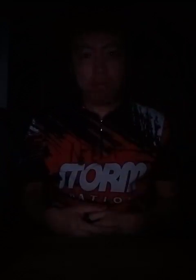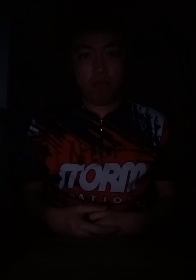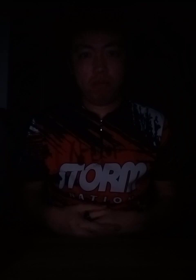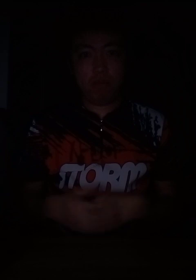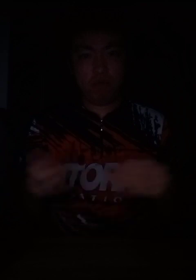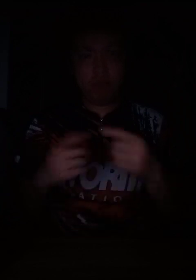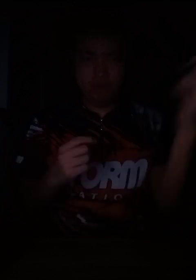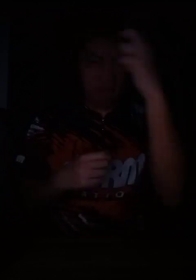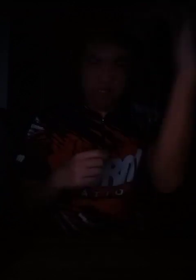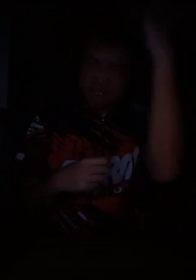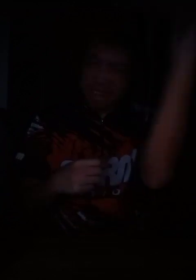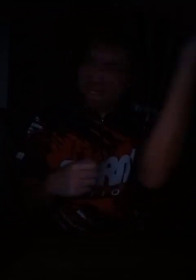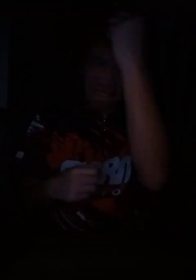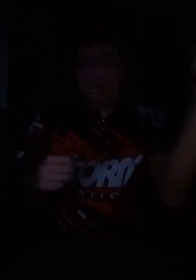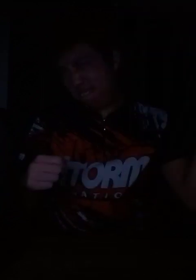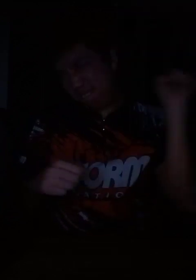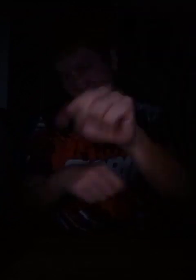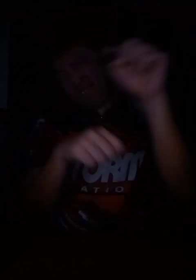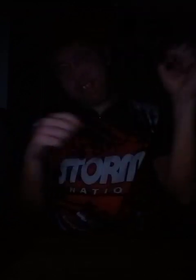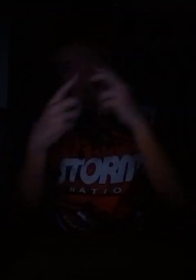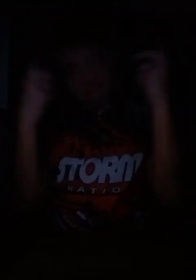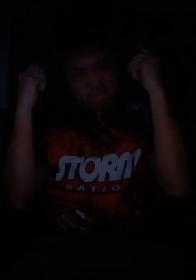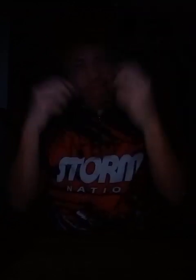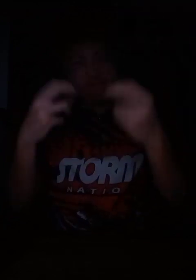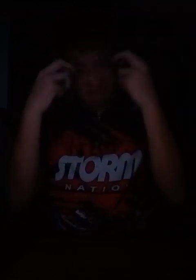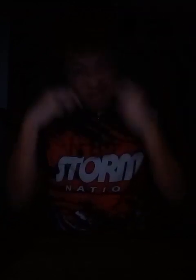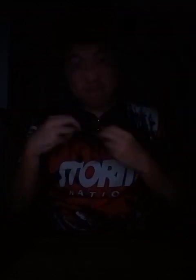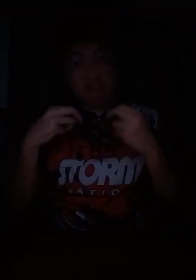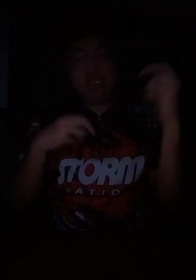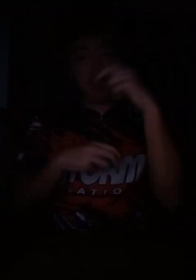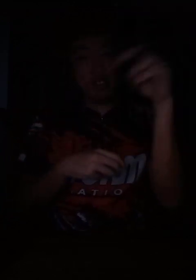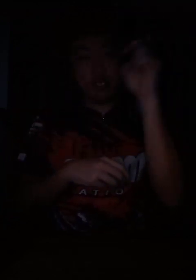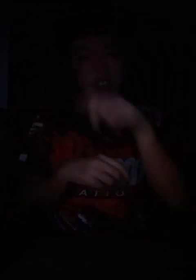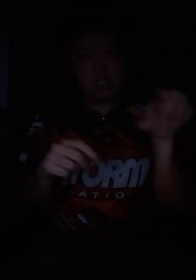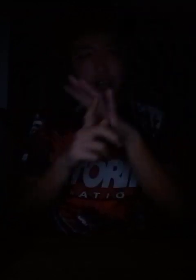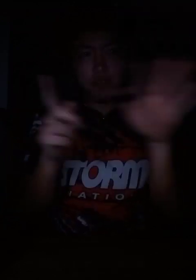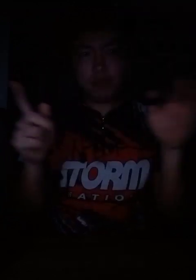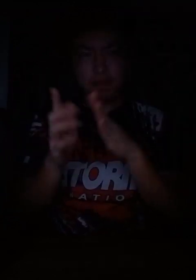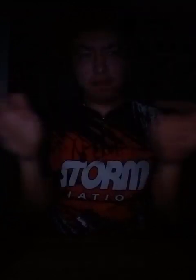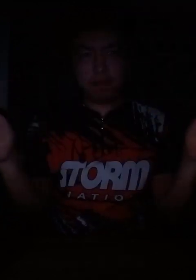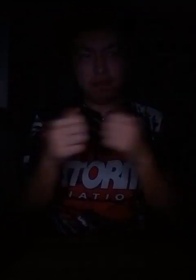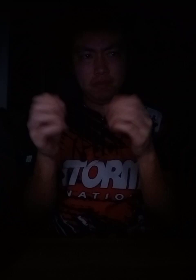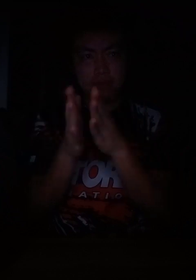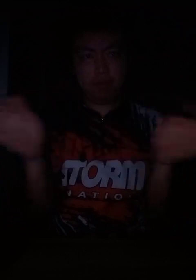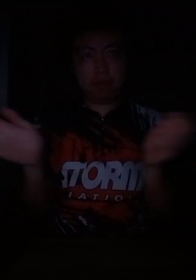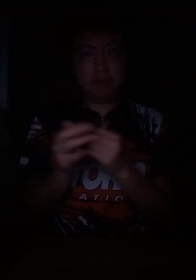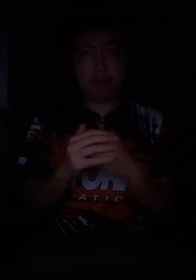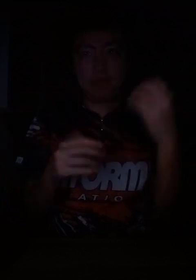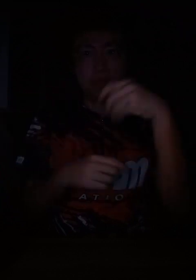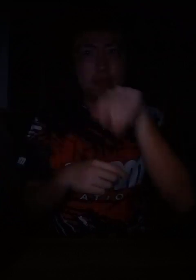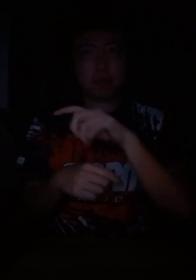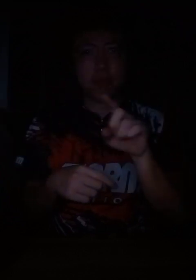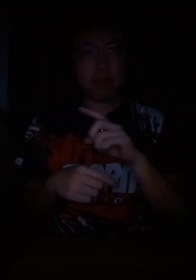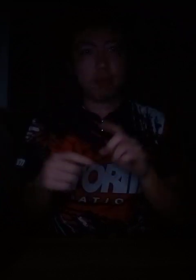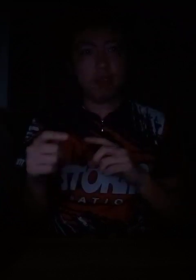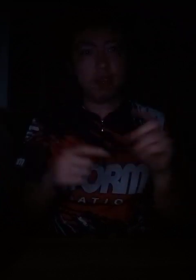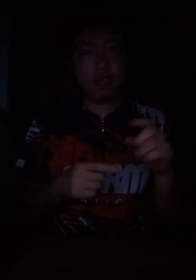기사의 머리를 손으로 밀치고 마스크도 끌어내리는 등 본격적인 폭행이 시작됩니다. 분이 풀리지 않았는지 가방에서 담배를